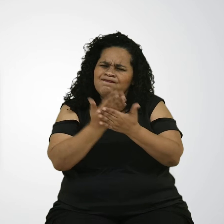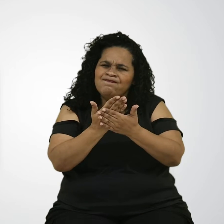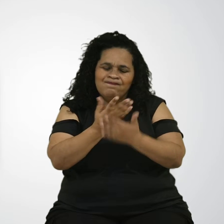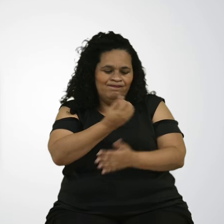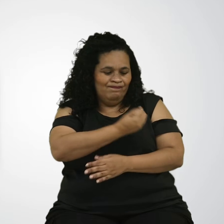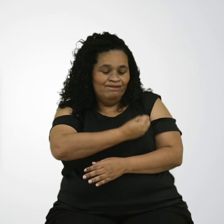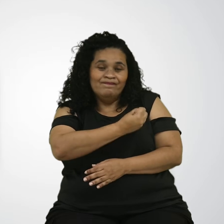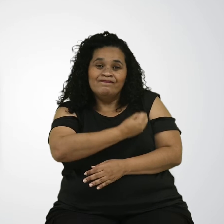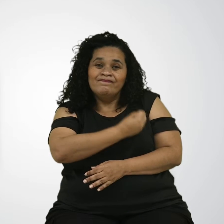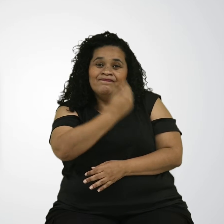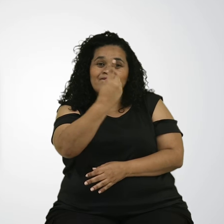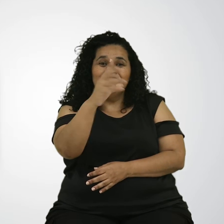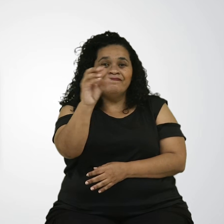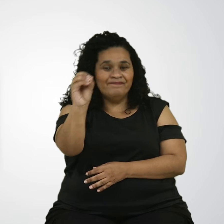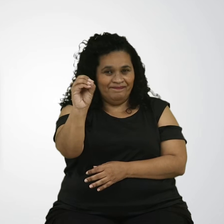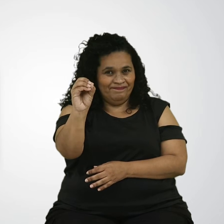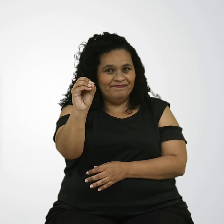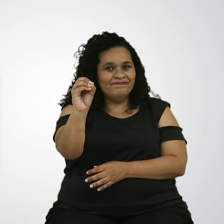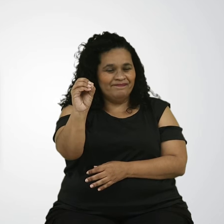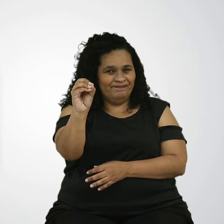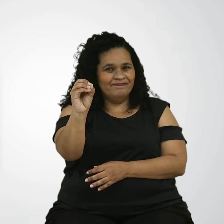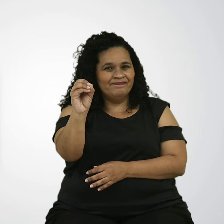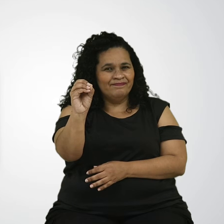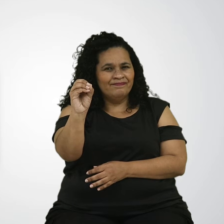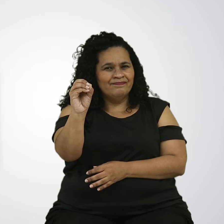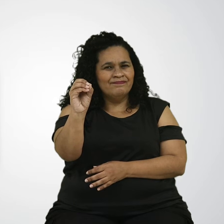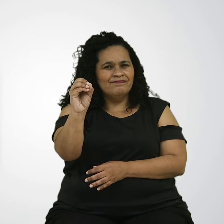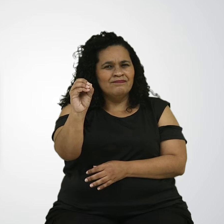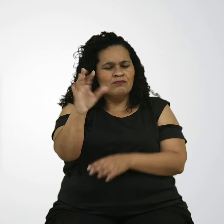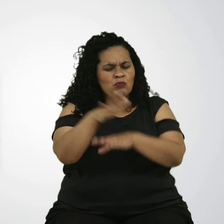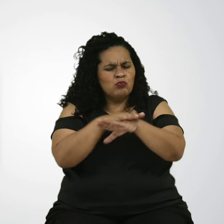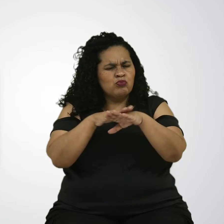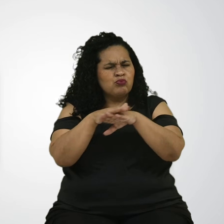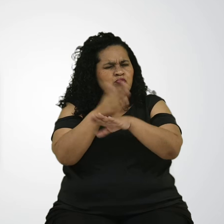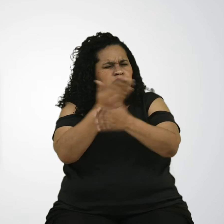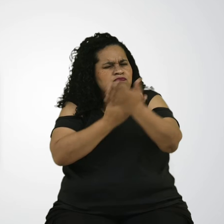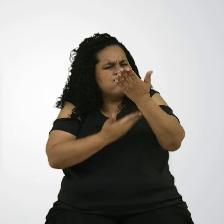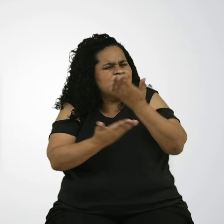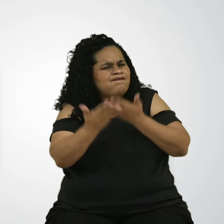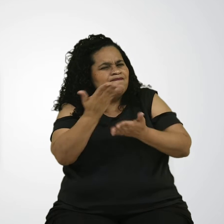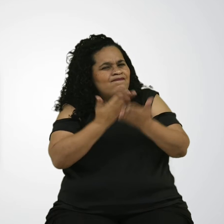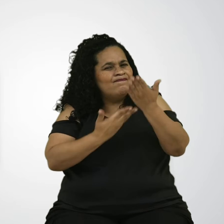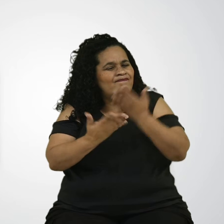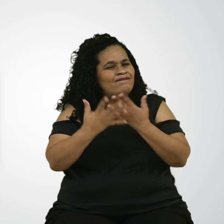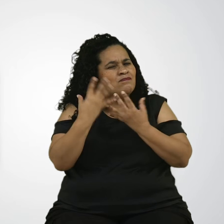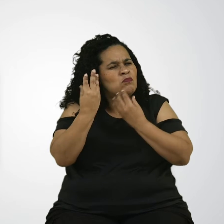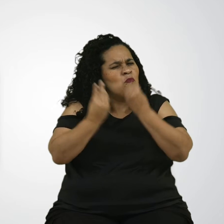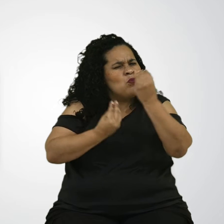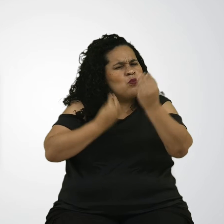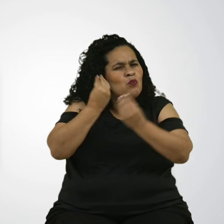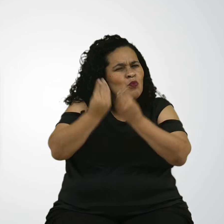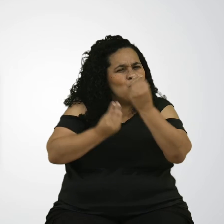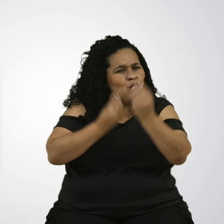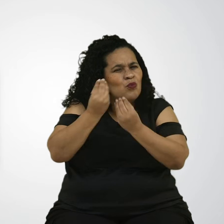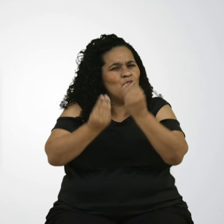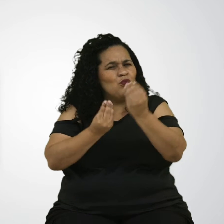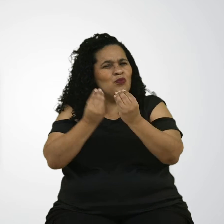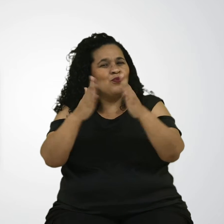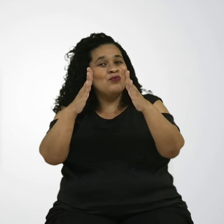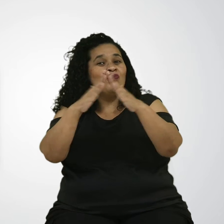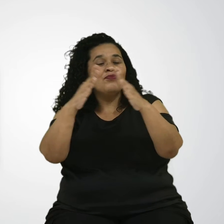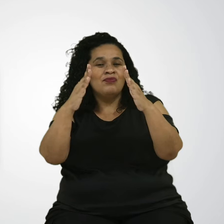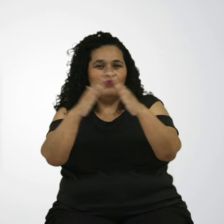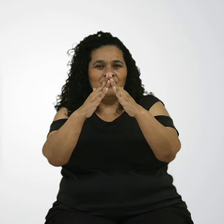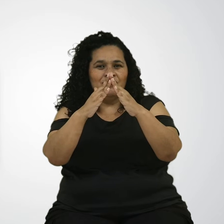número 10 e vamos falar um pouquinho sobre como é um lar aonde Cristo